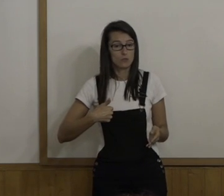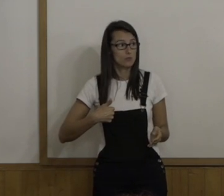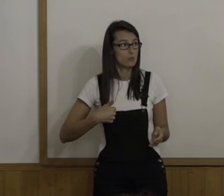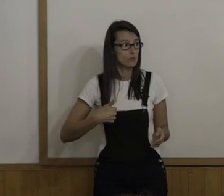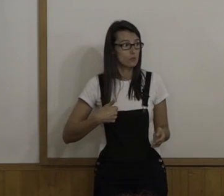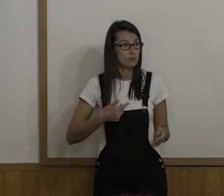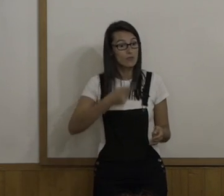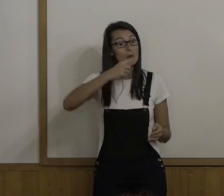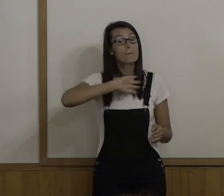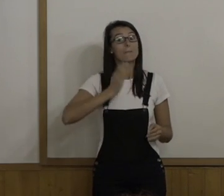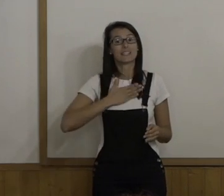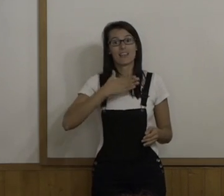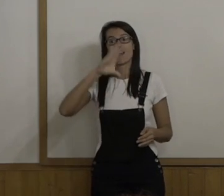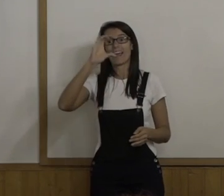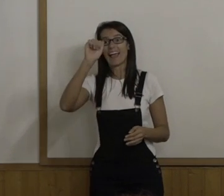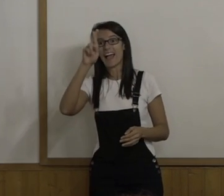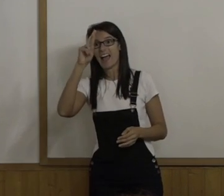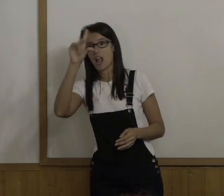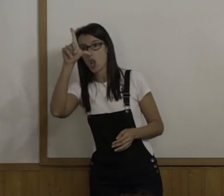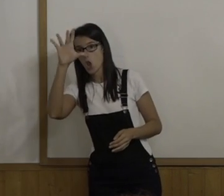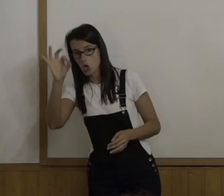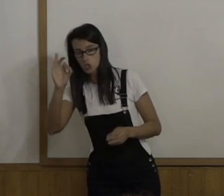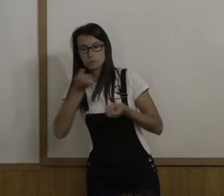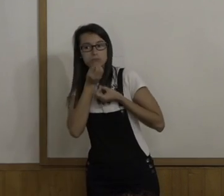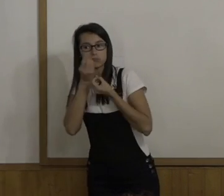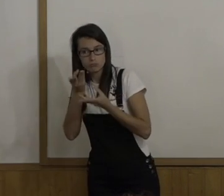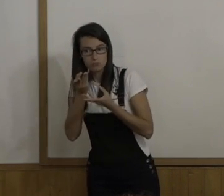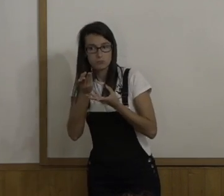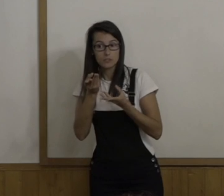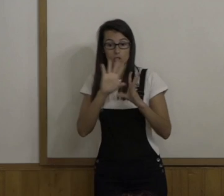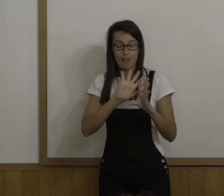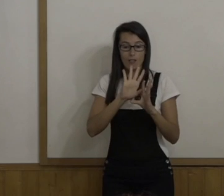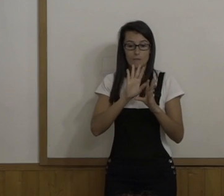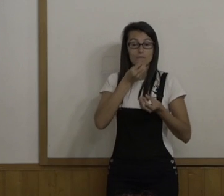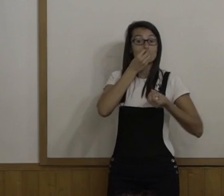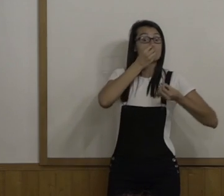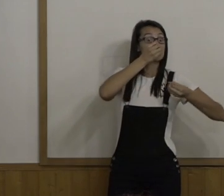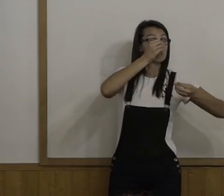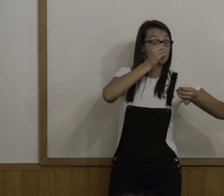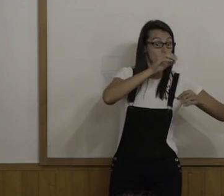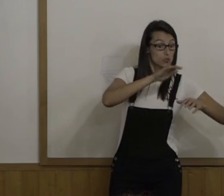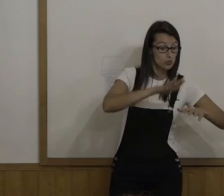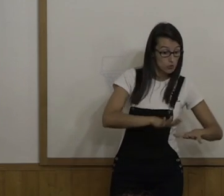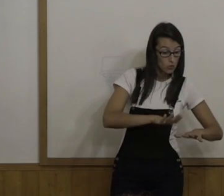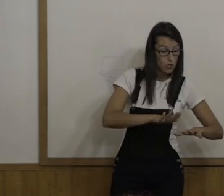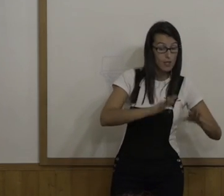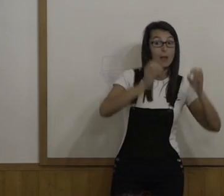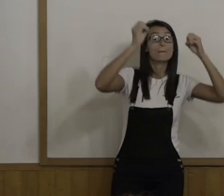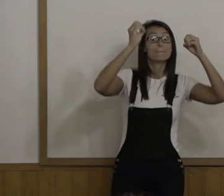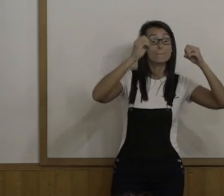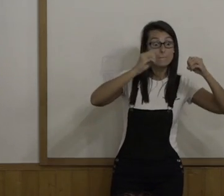que es lo que os va a contar mañana Carlos, al tener ese vínculo y esa historia, la historia del